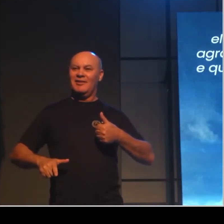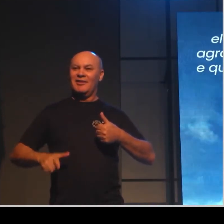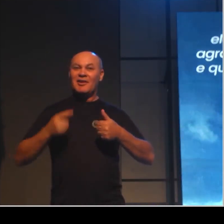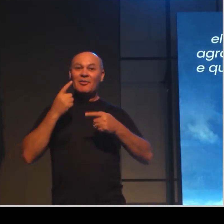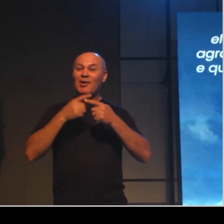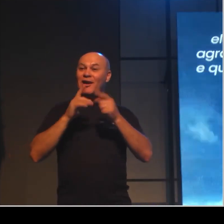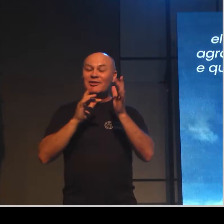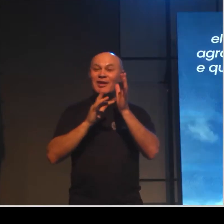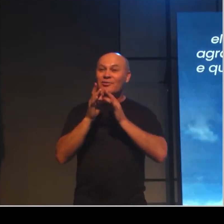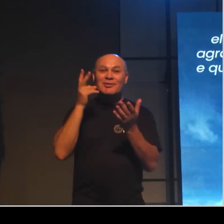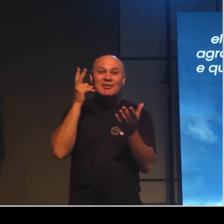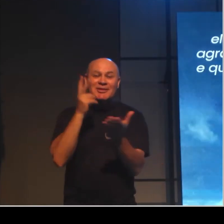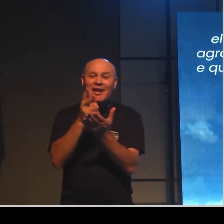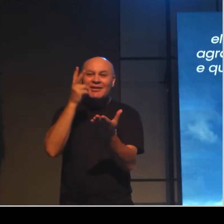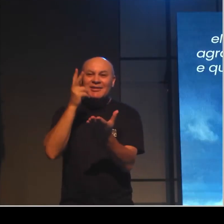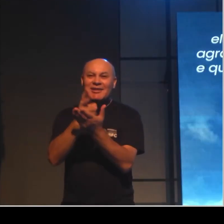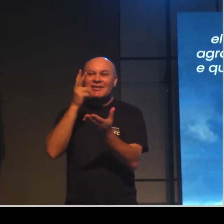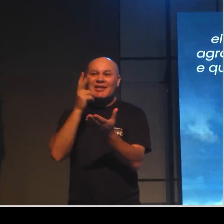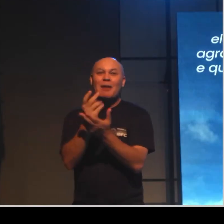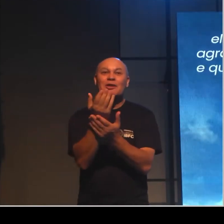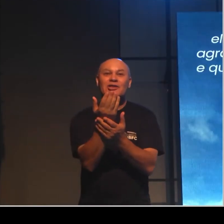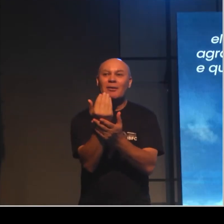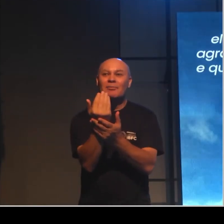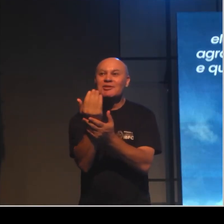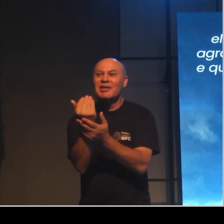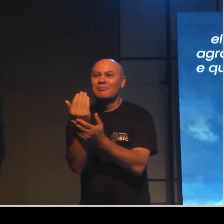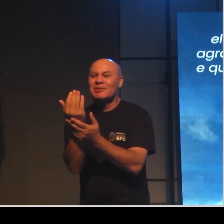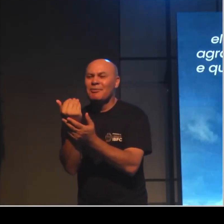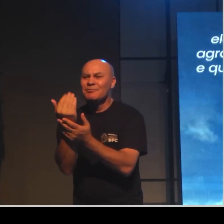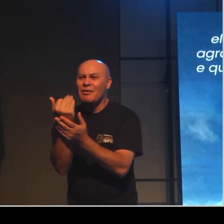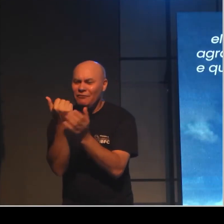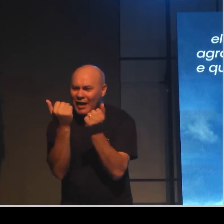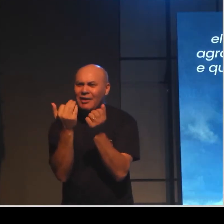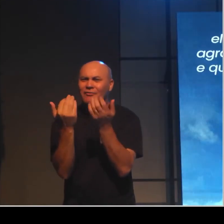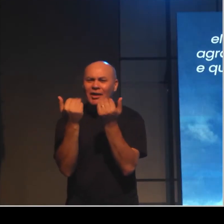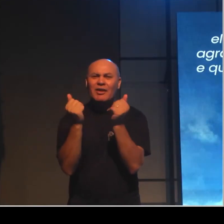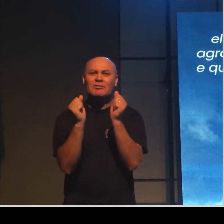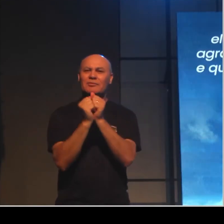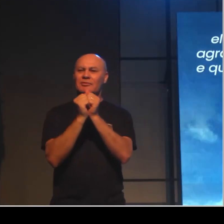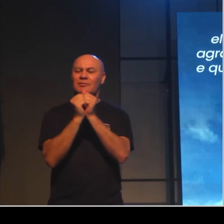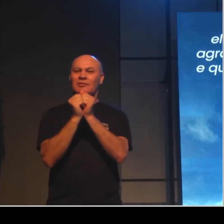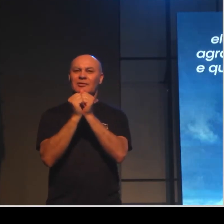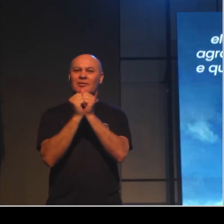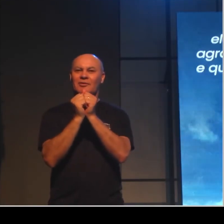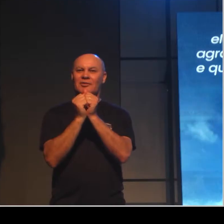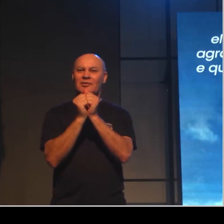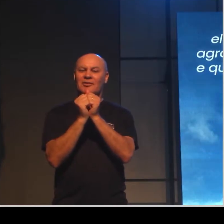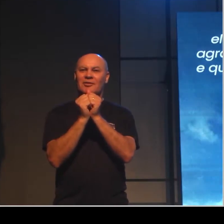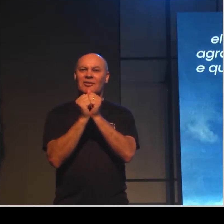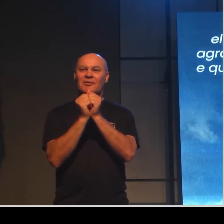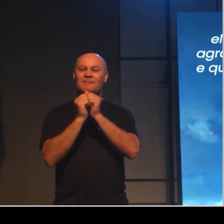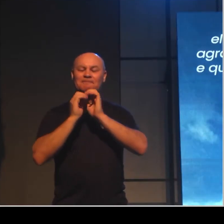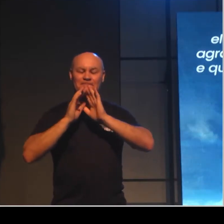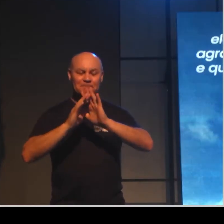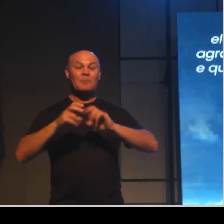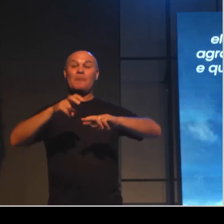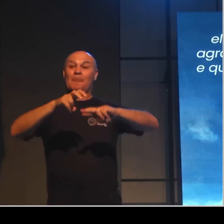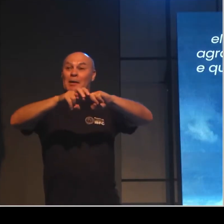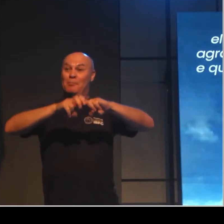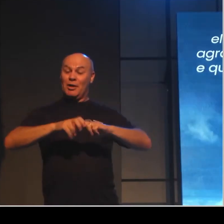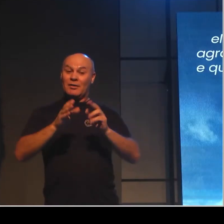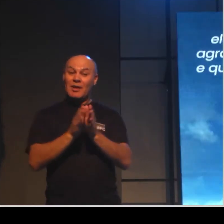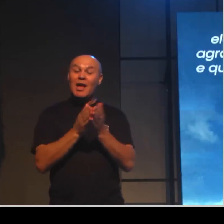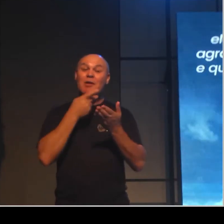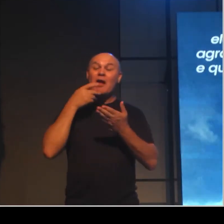Por isso que os pastores celebraram. E o texto diz que eles não só celebraram,